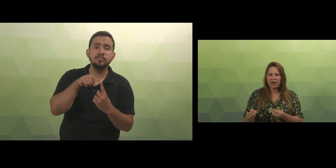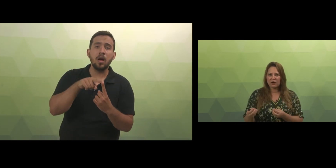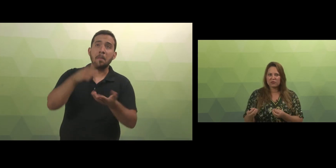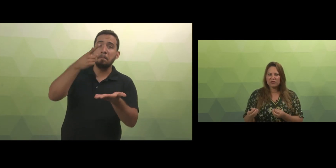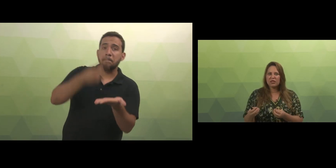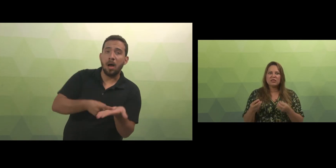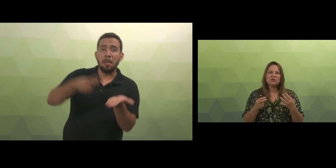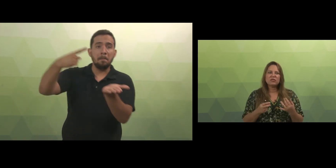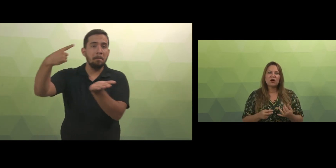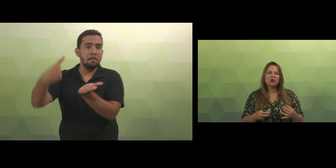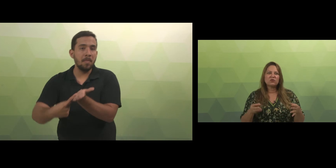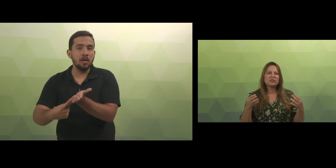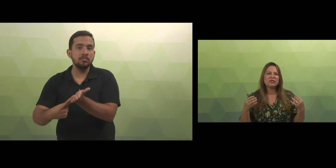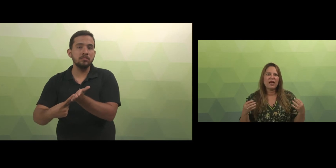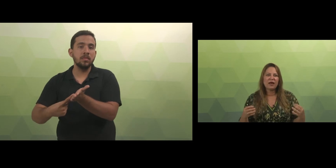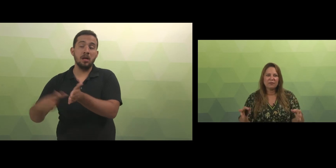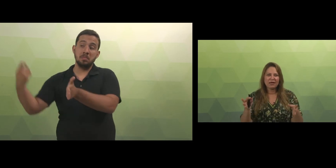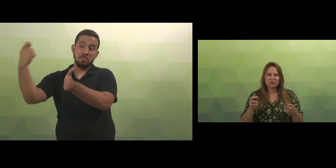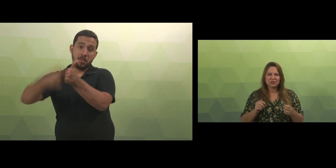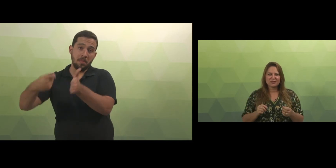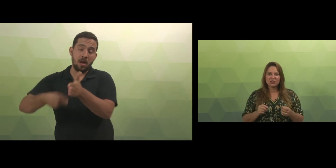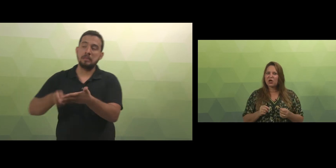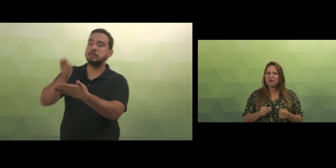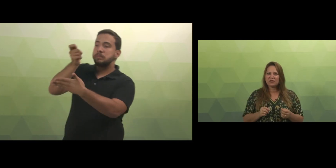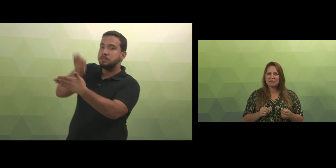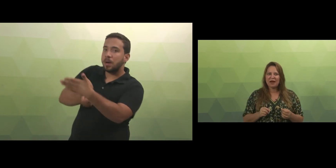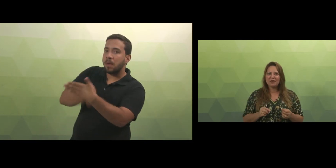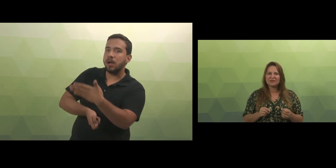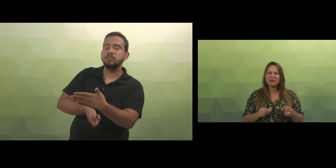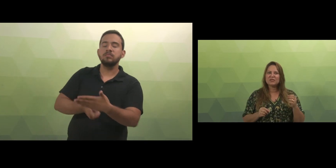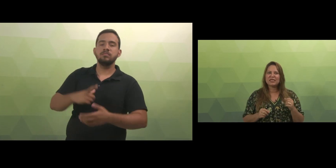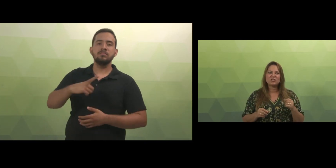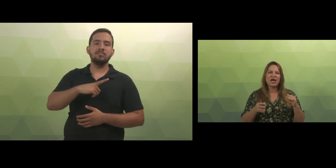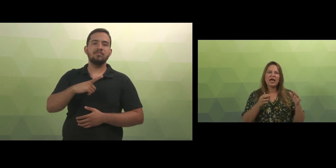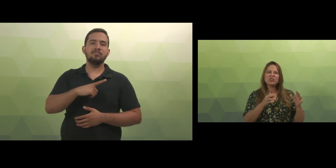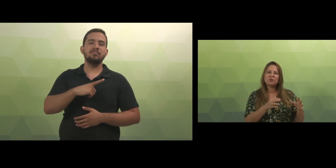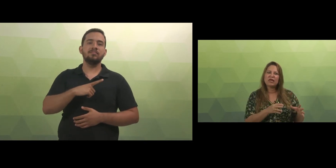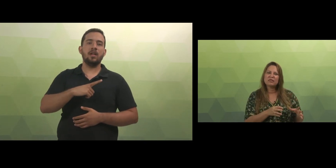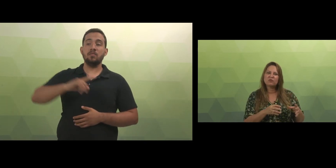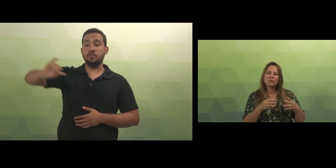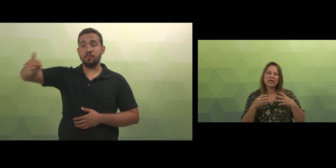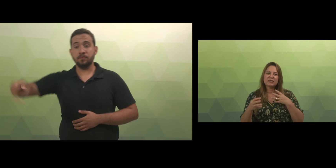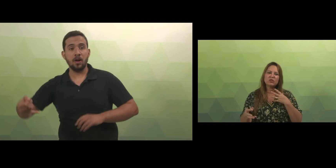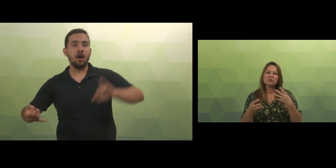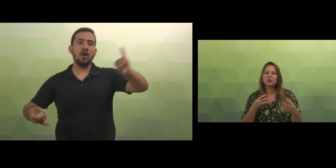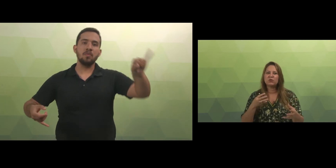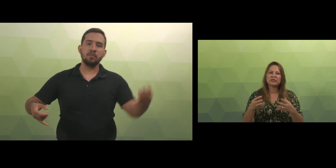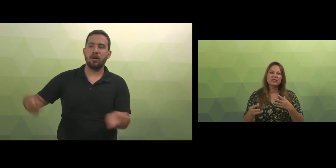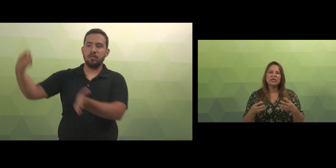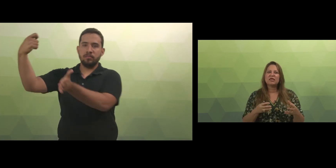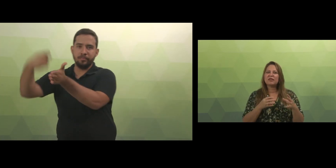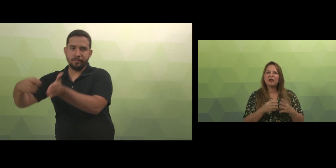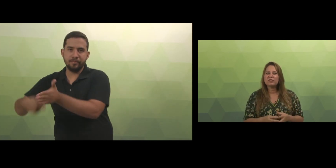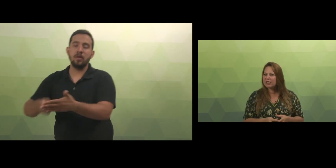e encargos. São os negócios sinalagmáticos. Já ouviram essa palavra? Ou seja, a estipulação de obrigações